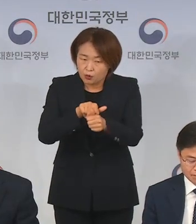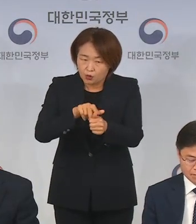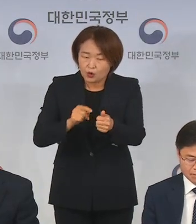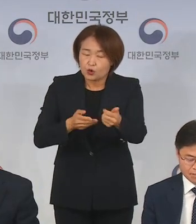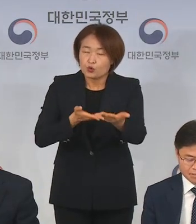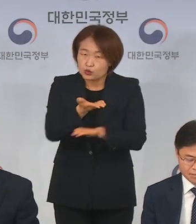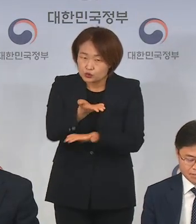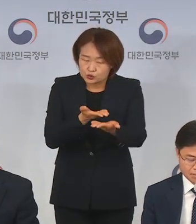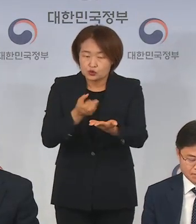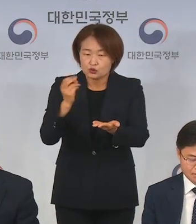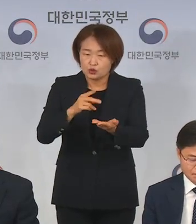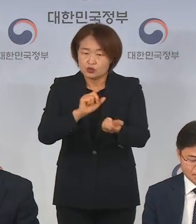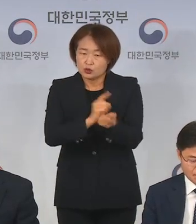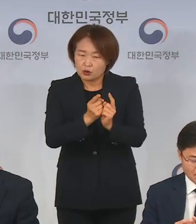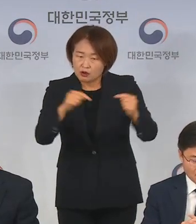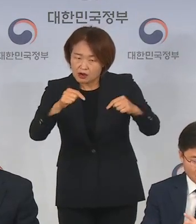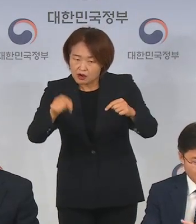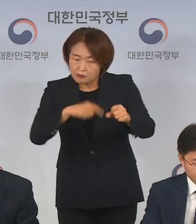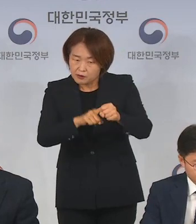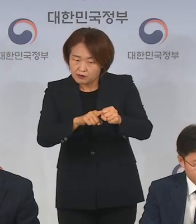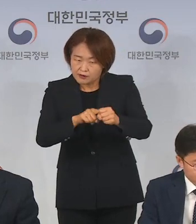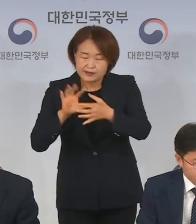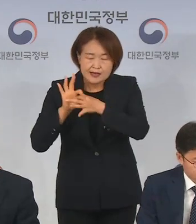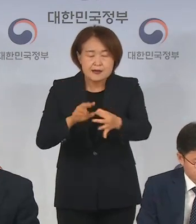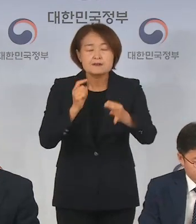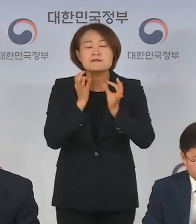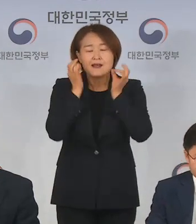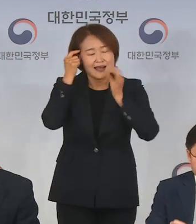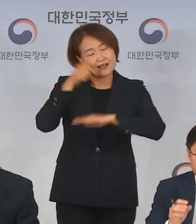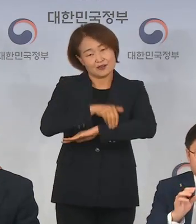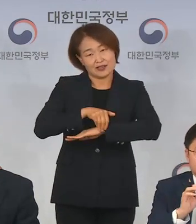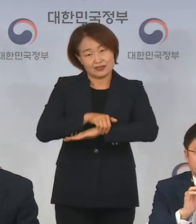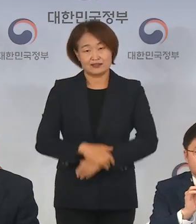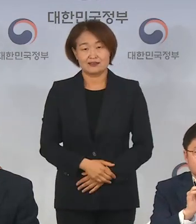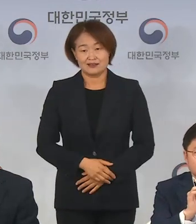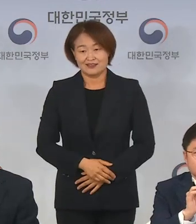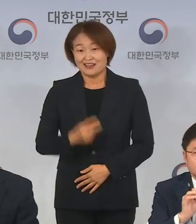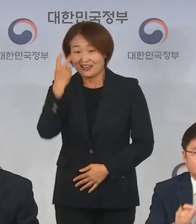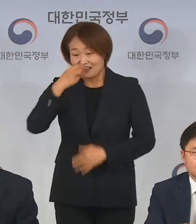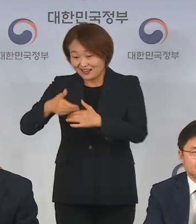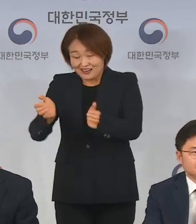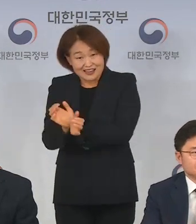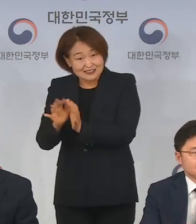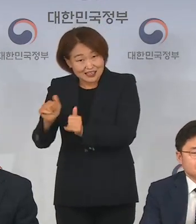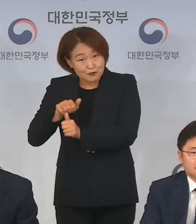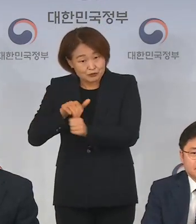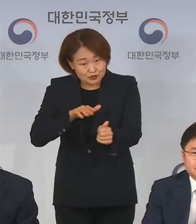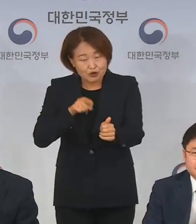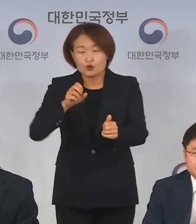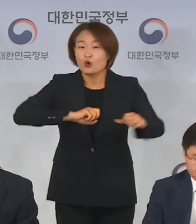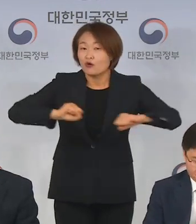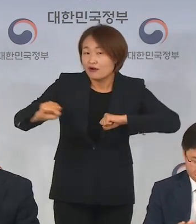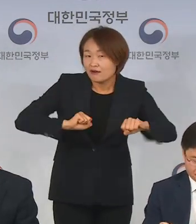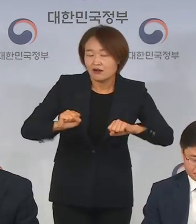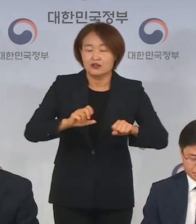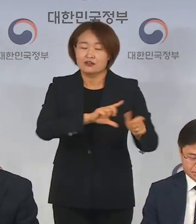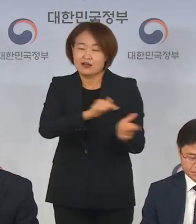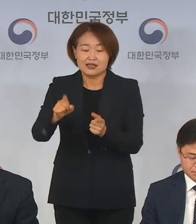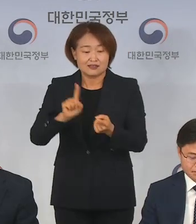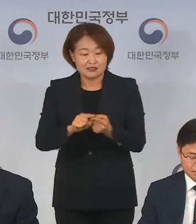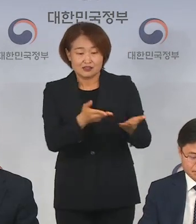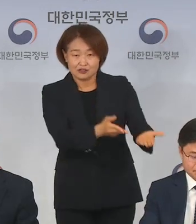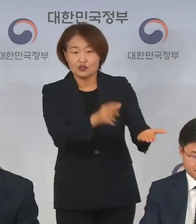협의가 이루어질 수 있도록 하겠습니다. 다음은 시찰단 구성 및 활동과 관련해서